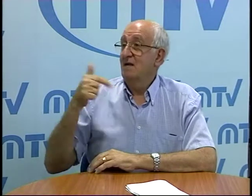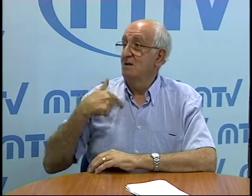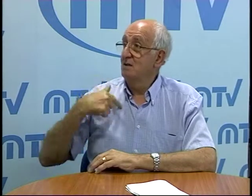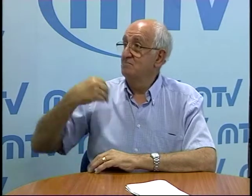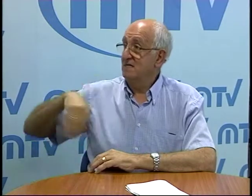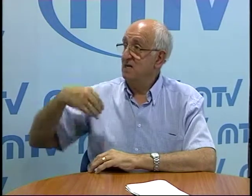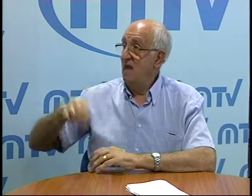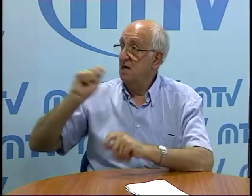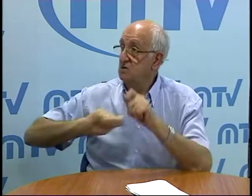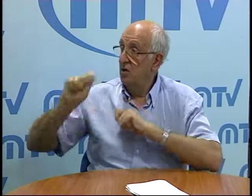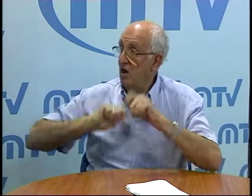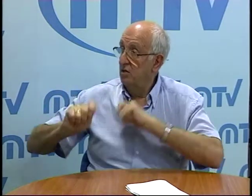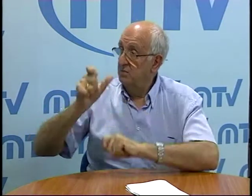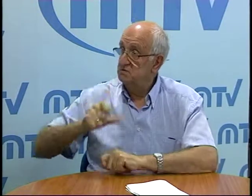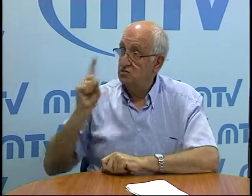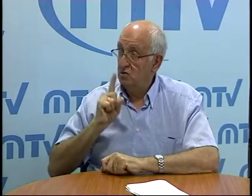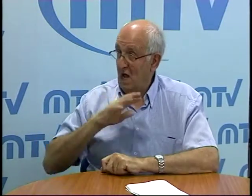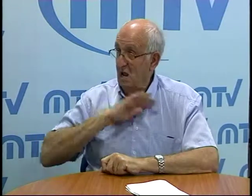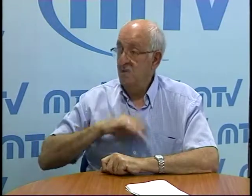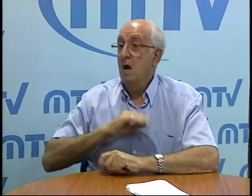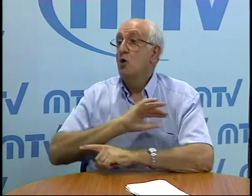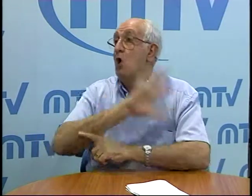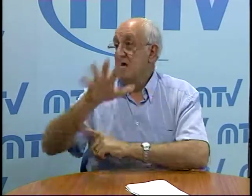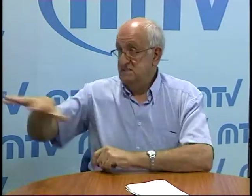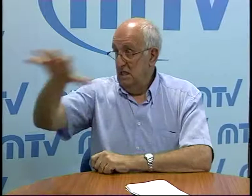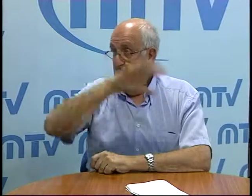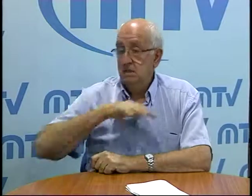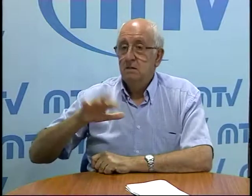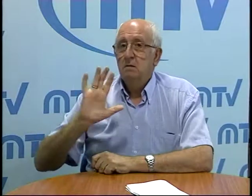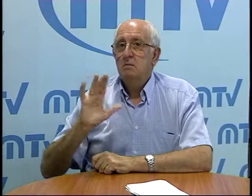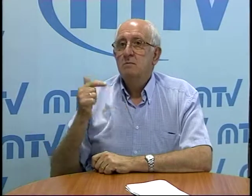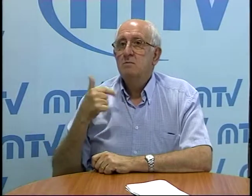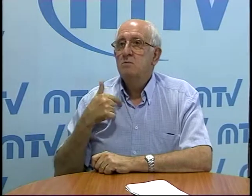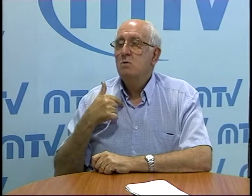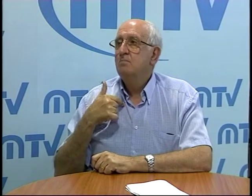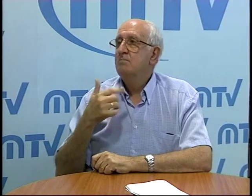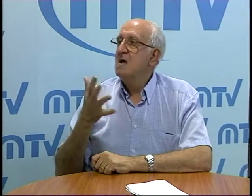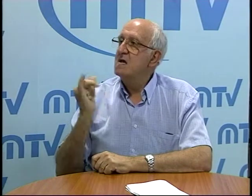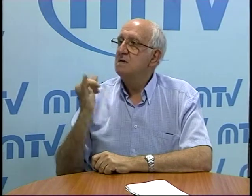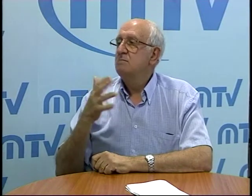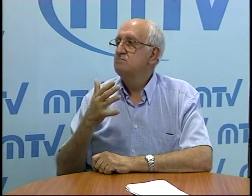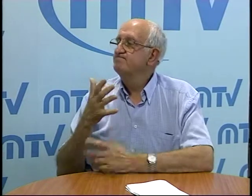de que el presidente de la Asociación de Sordos de Caravaca del Noroeste,